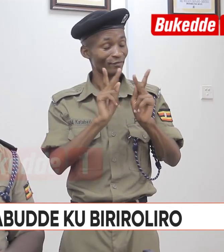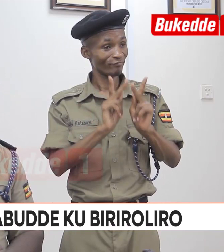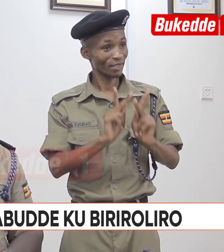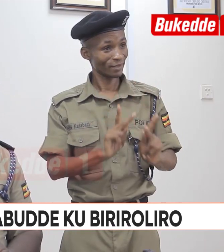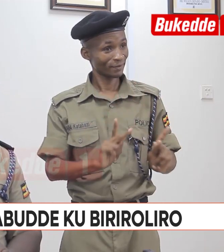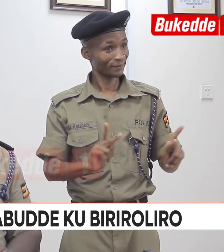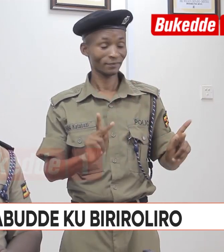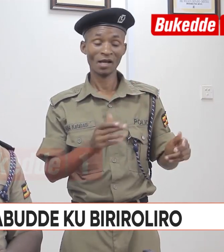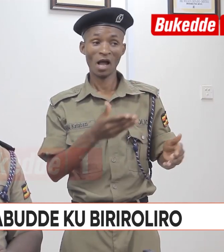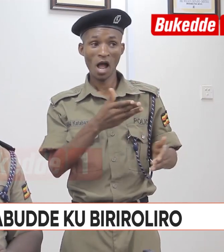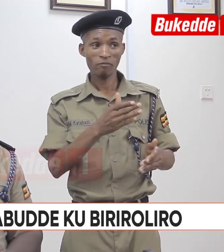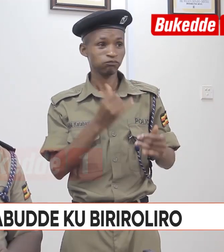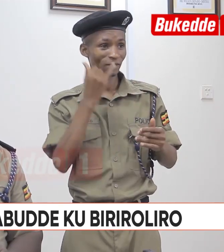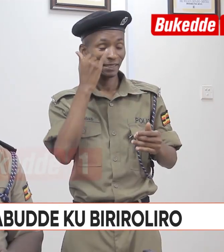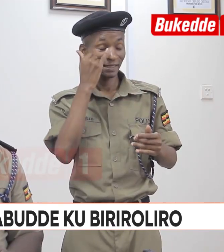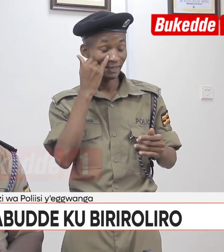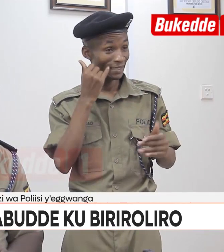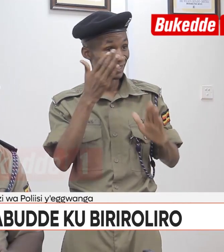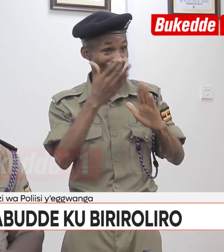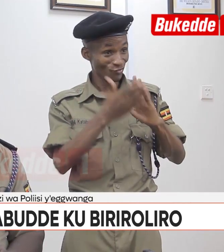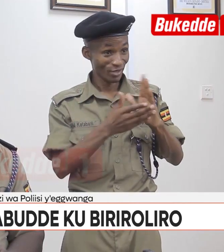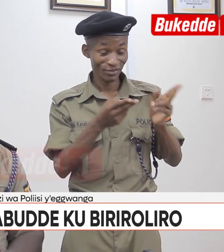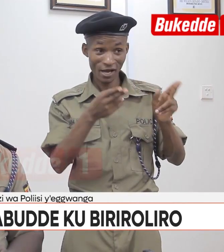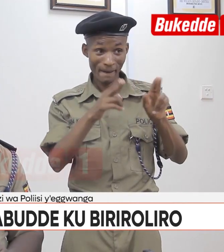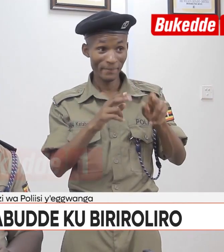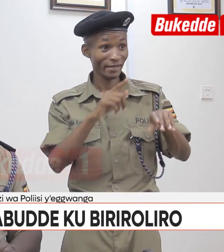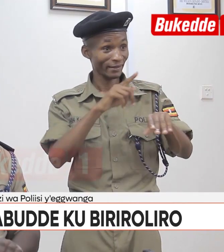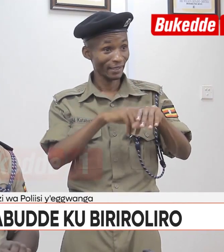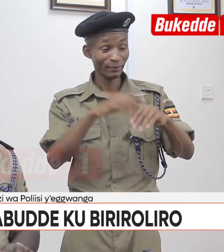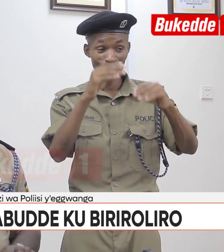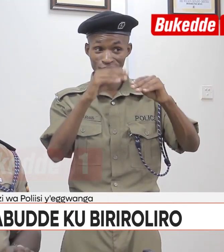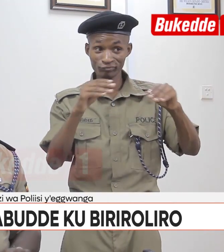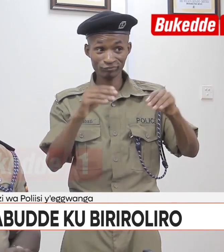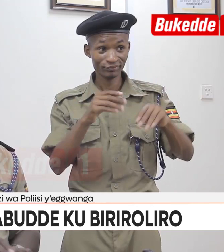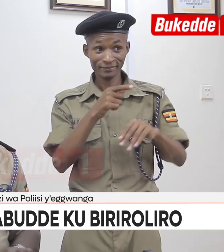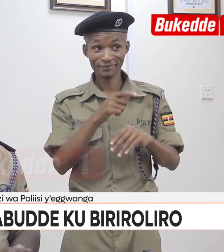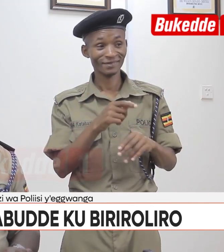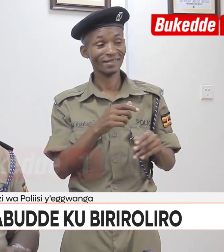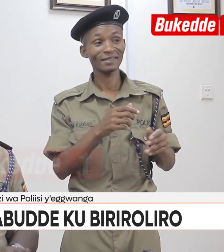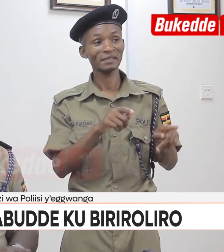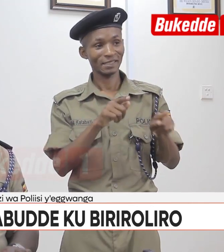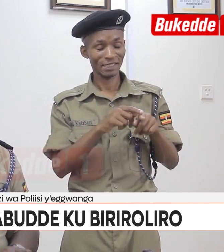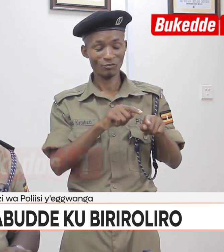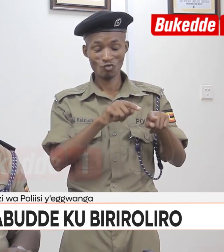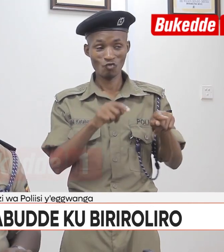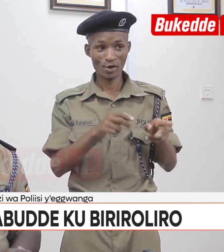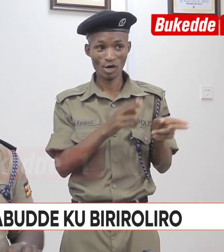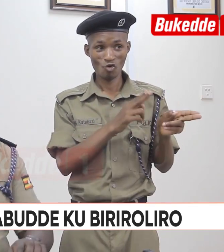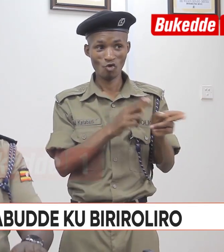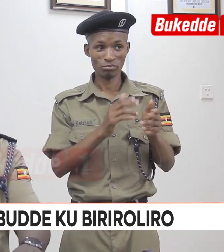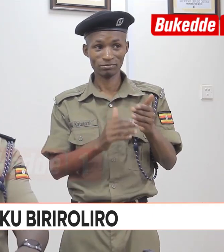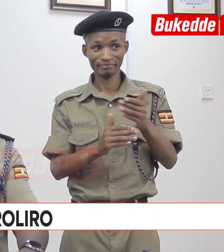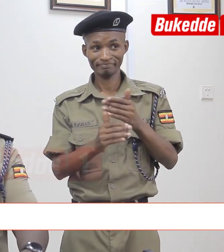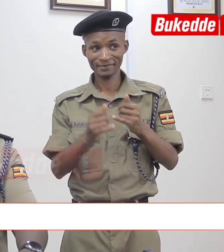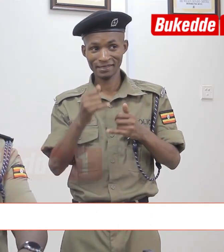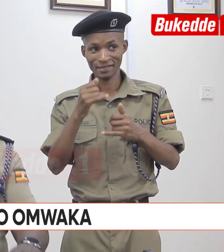nnyo misango gy'amaanyi gye twafuna mu kiseera ekyo era tulina essuubi ddene nti mu nkomerero ya